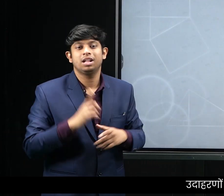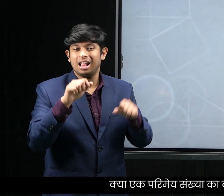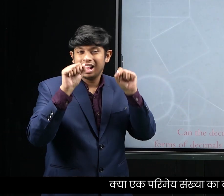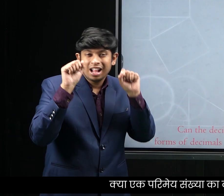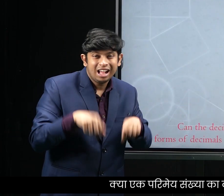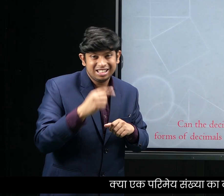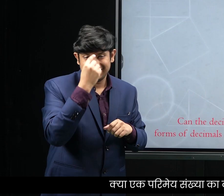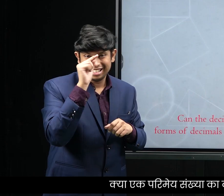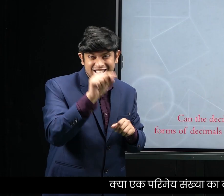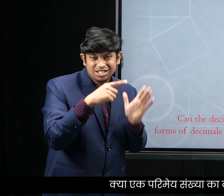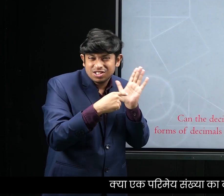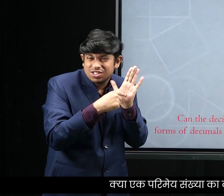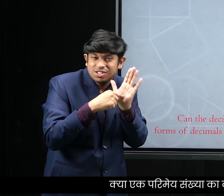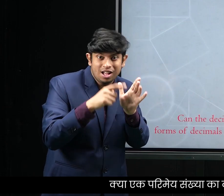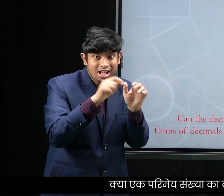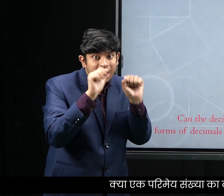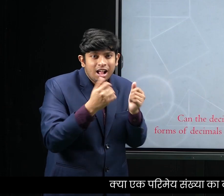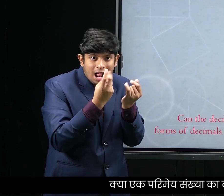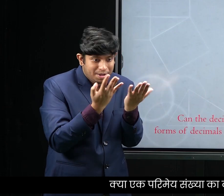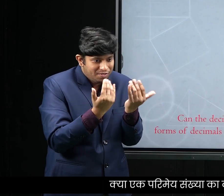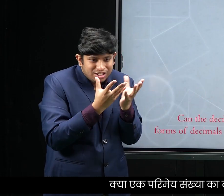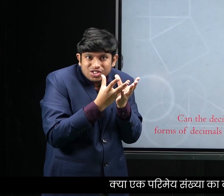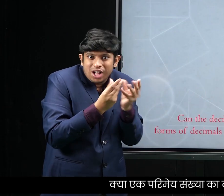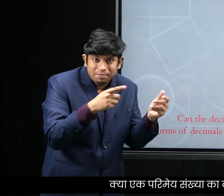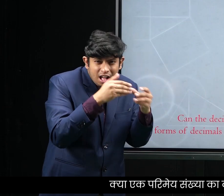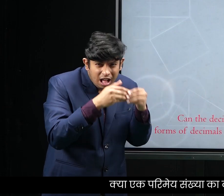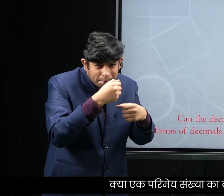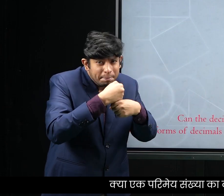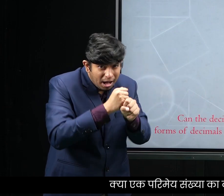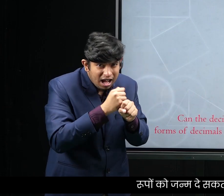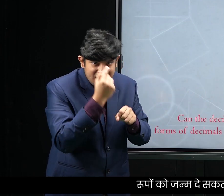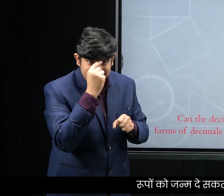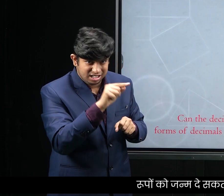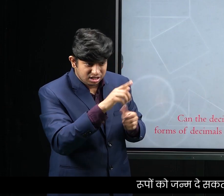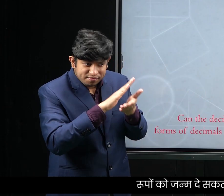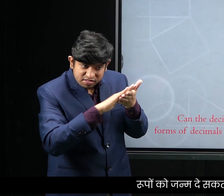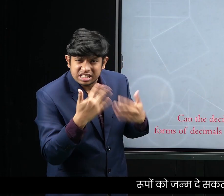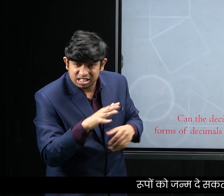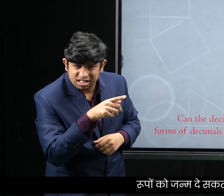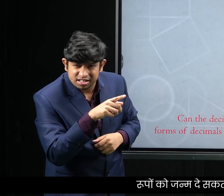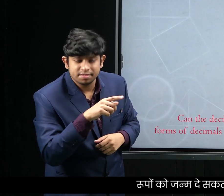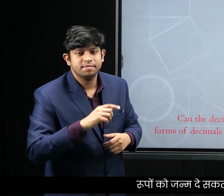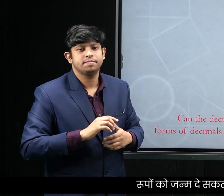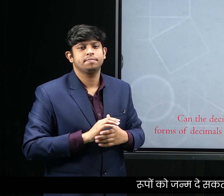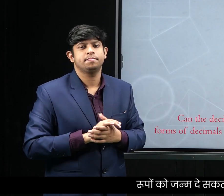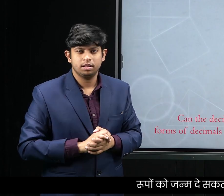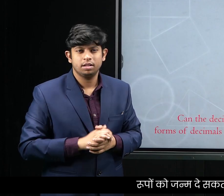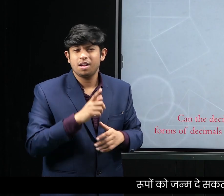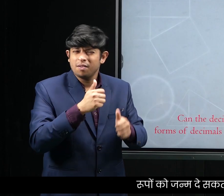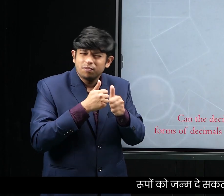क्या एक परिमेय संख्या का दशमलव प्रतिनिधित्व दशमलव के रूपों को जन्म दे सकता है जो समाप्त नहीं